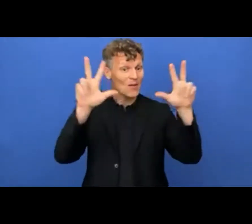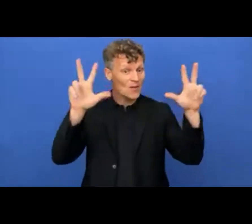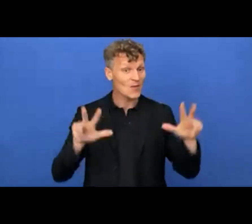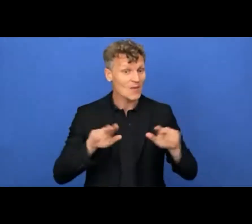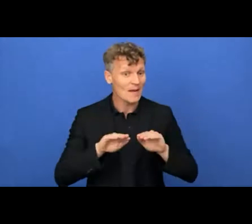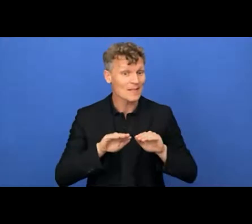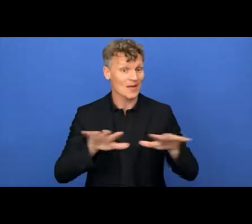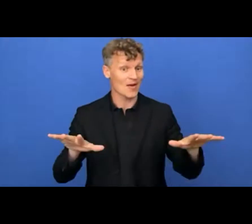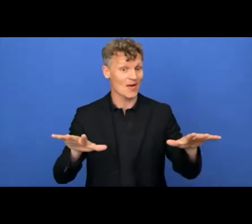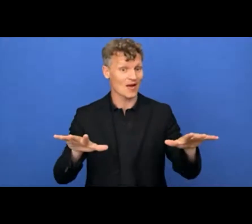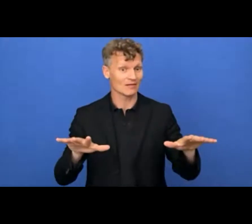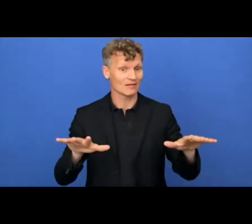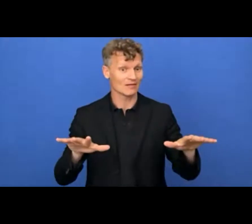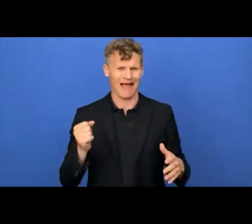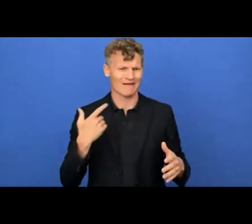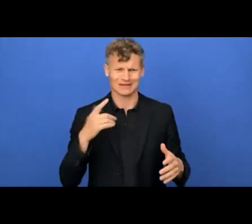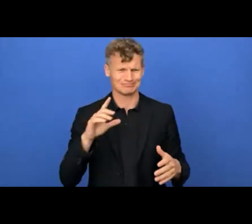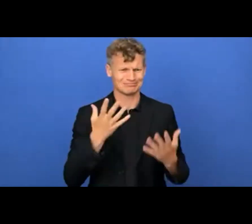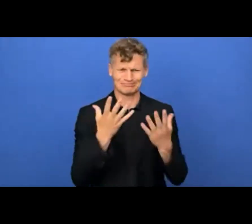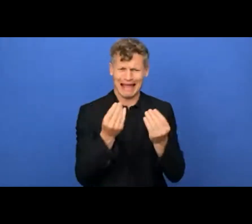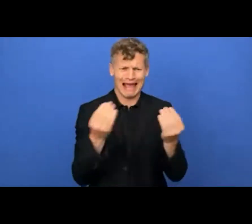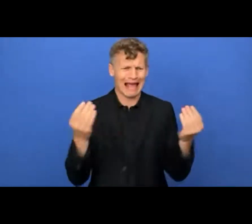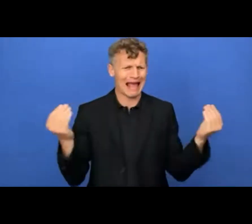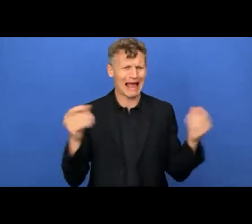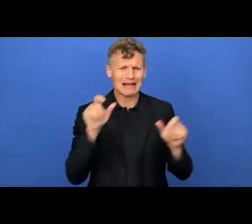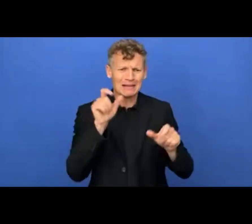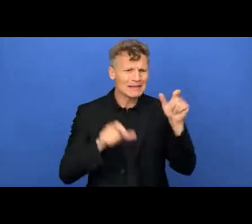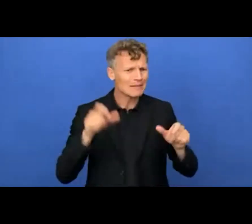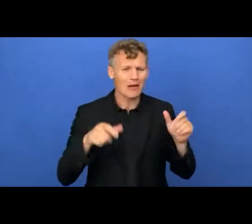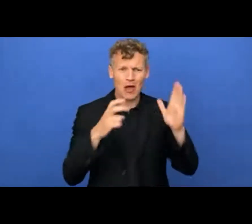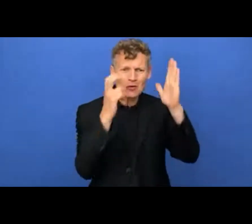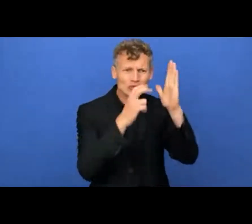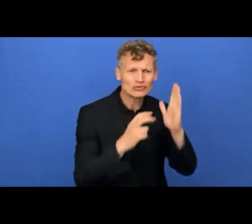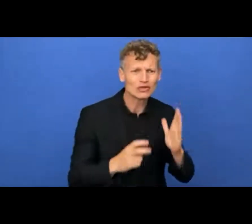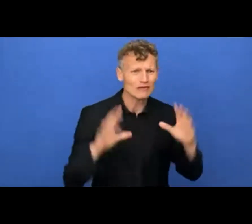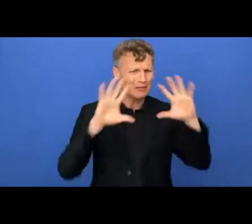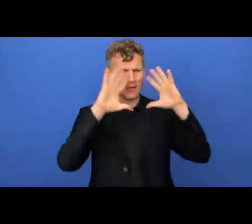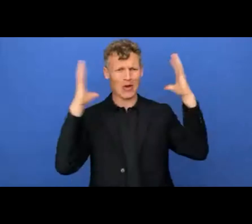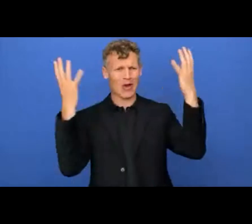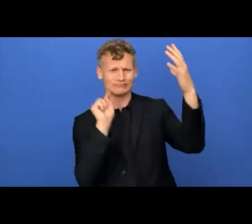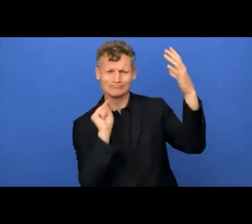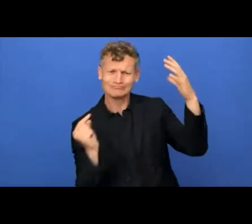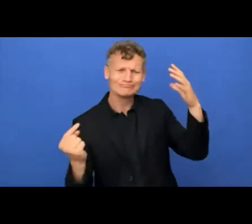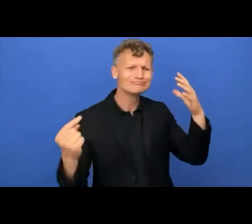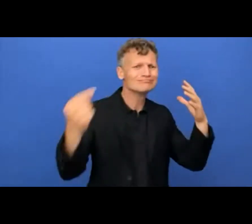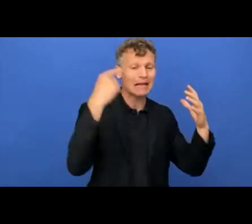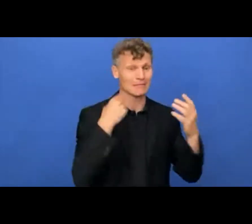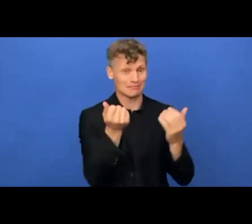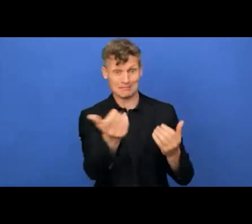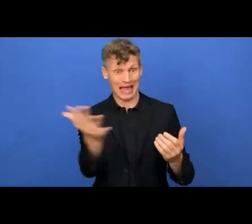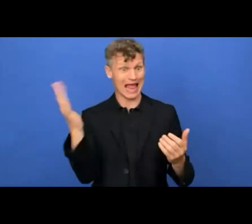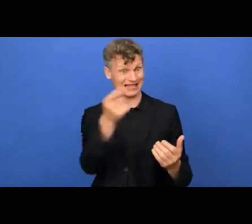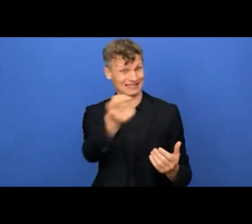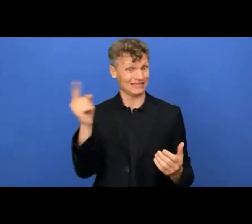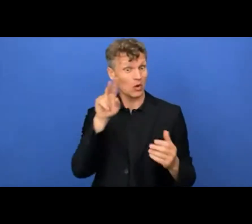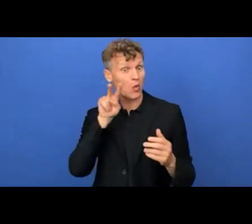pour le webinaire d'aujourd'hui. Plus de 100 personnes se sont inscrites de tous les continents et d'autres vont nous rejoindre pour